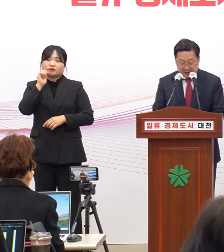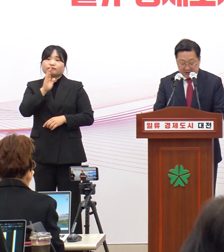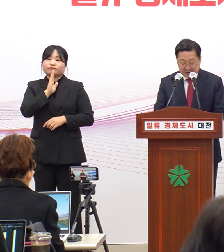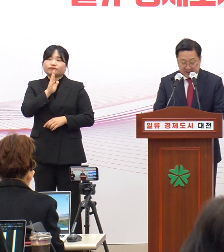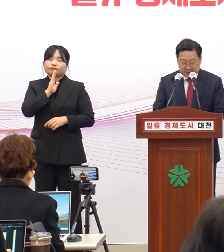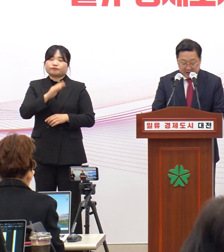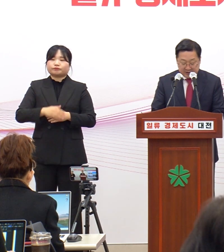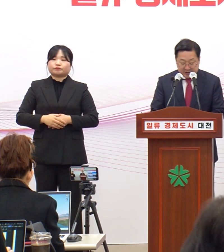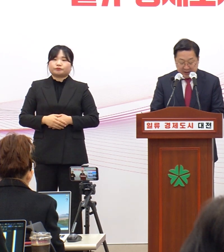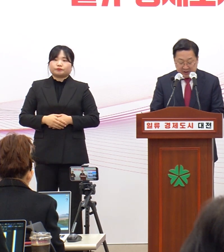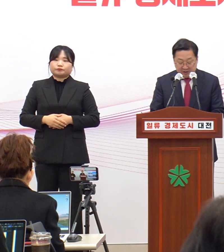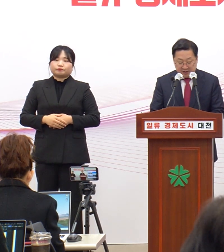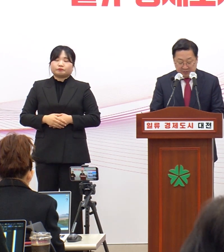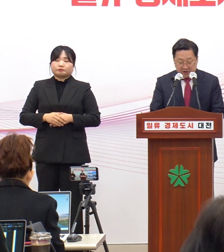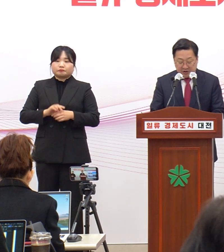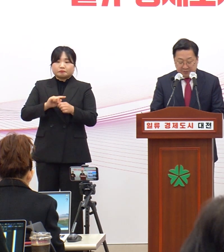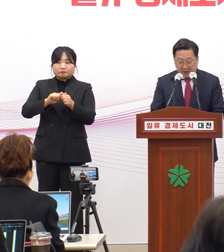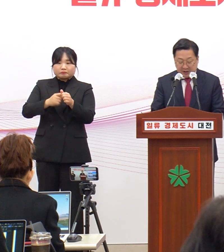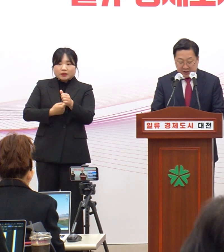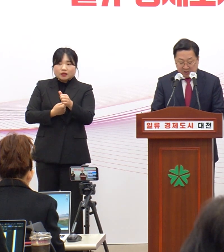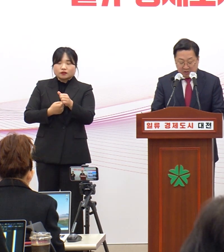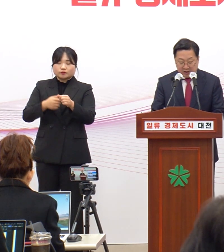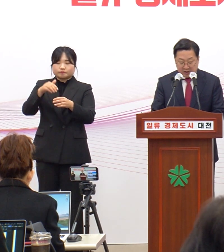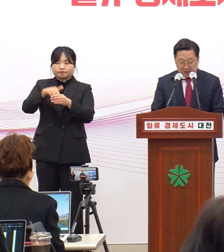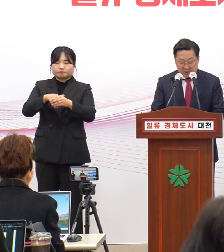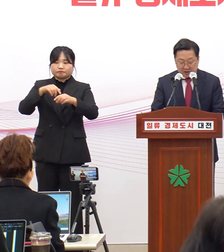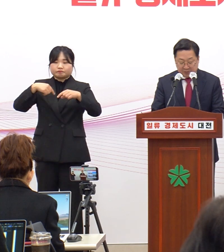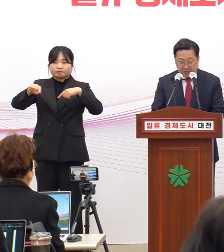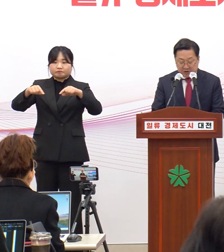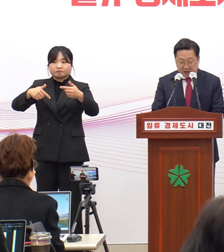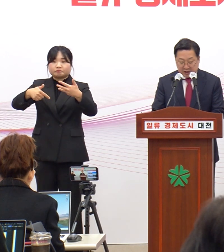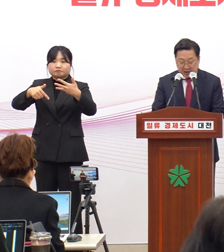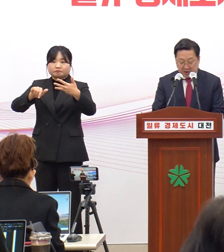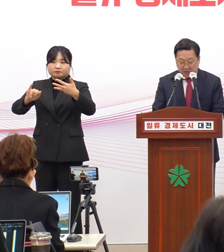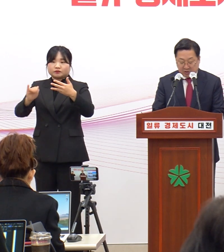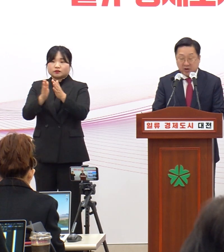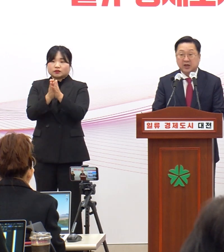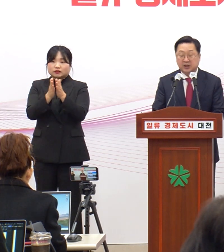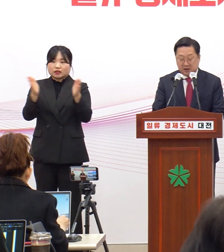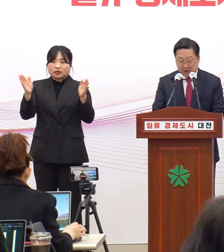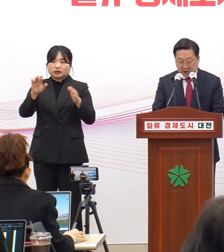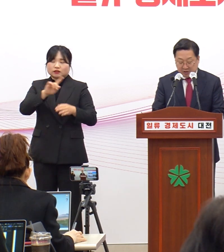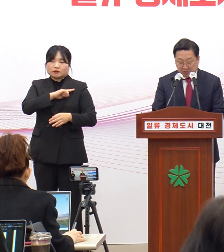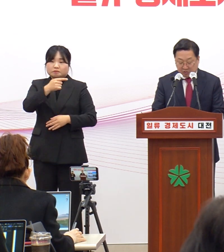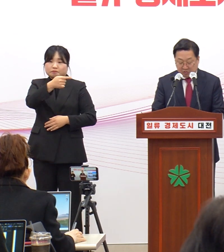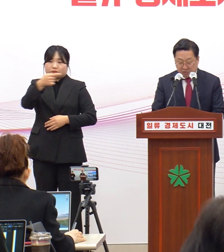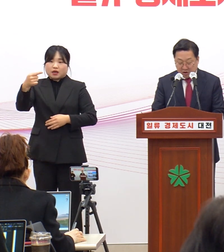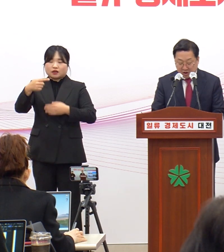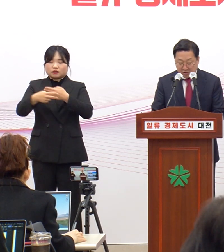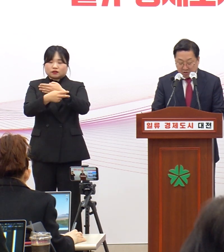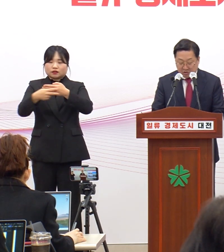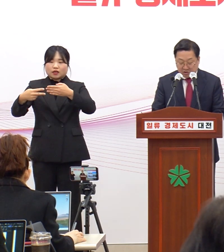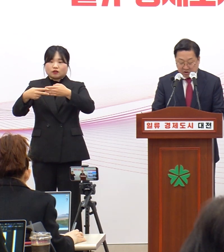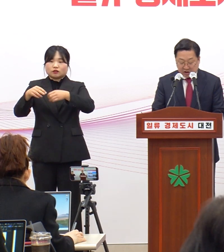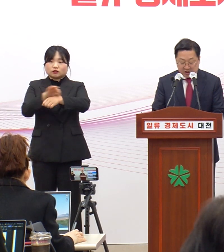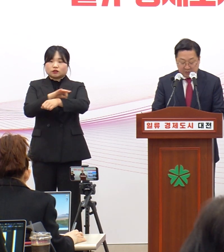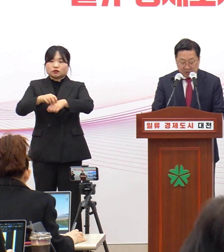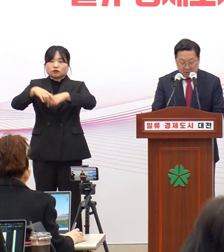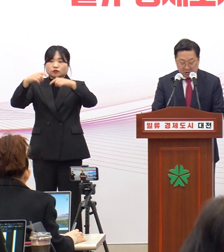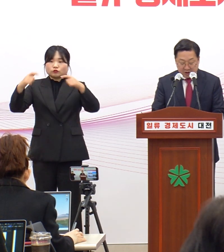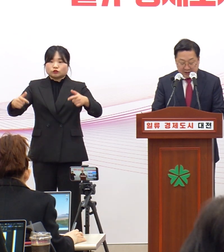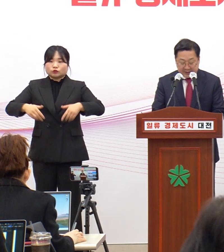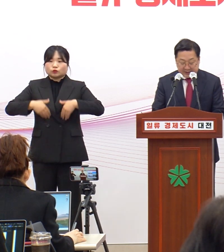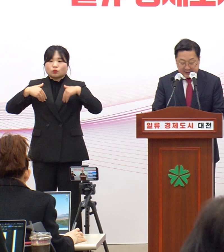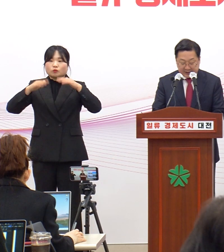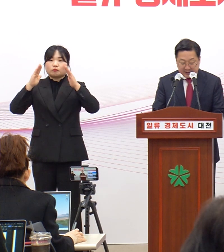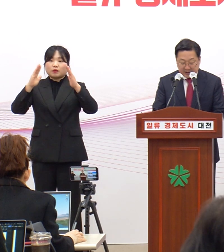사실입니다. 이에 민선 8기 착공하는 첫 번째 대형 교량인 대덕특구 동축